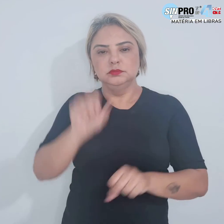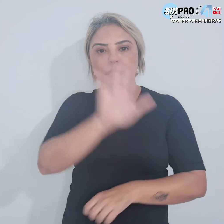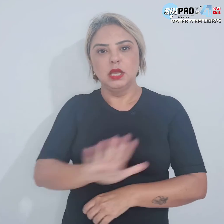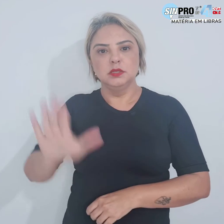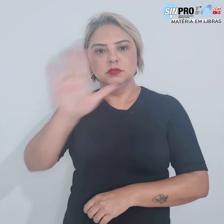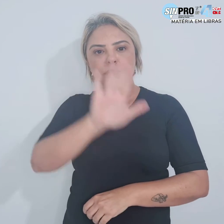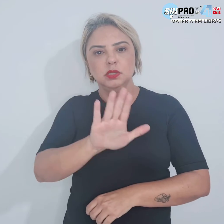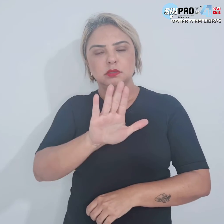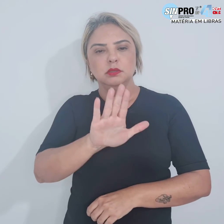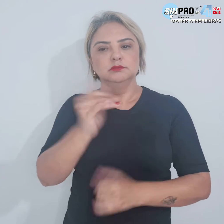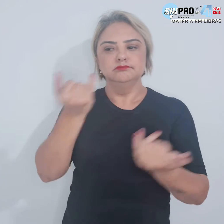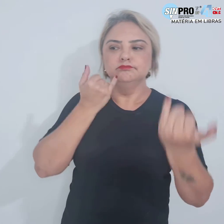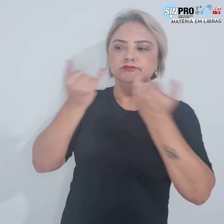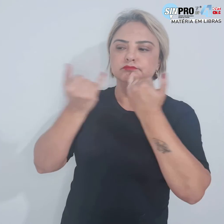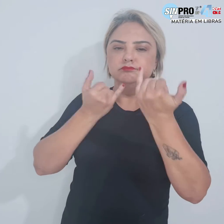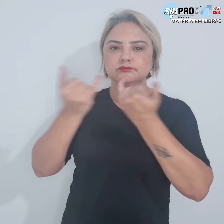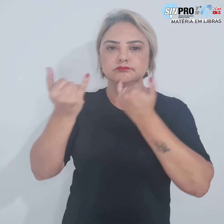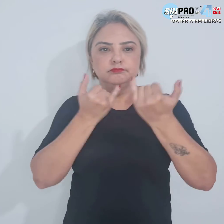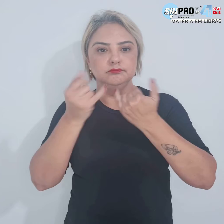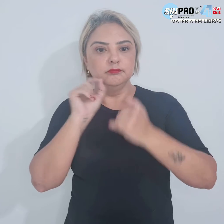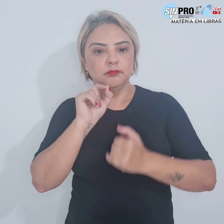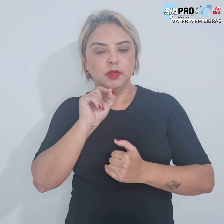de Informações sobre Saneamento,